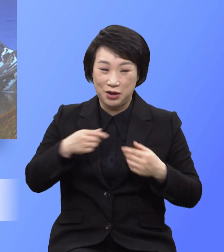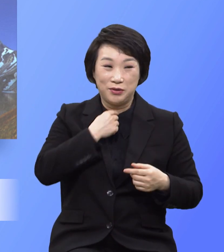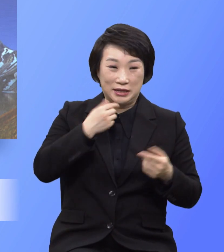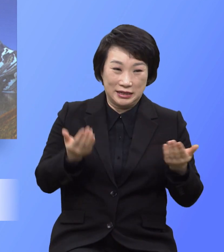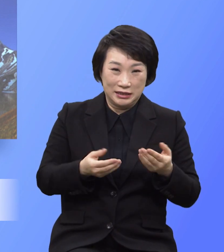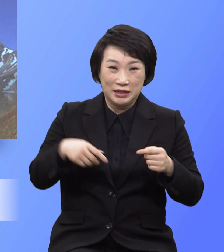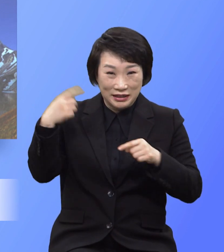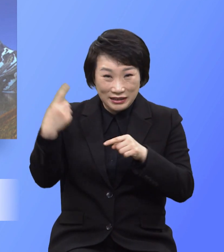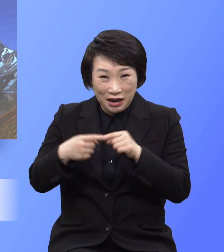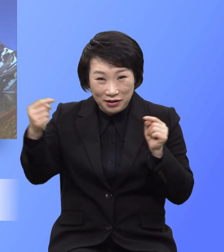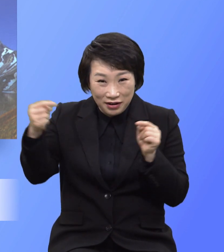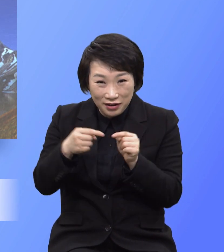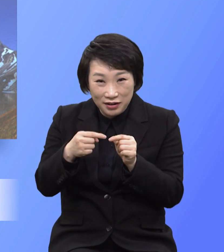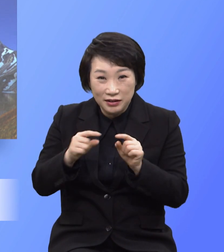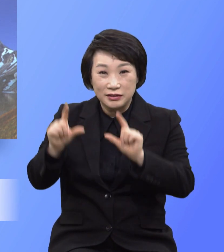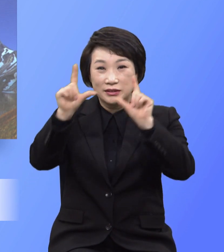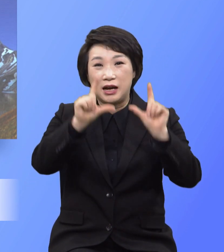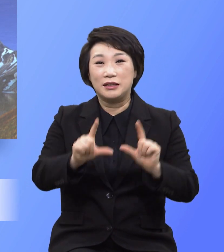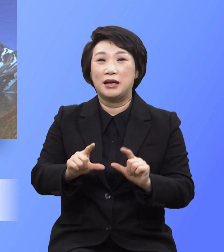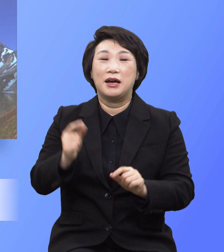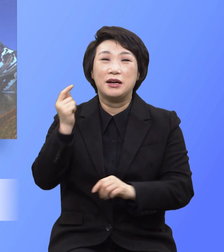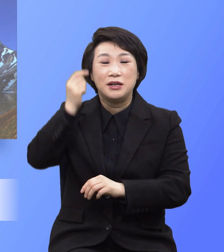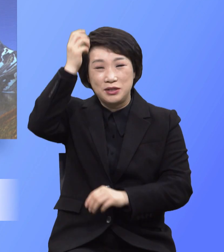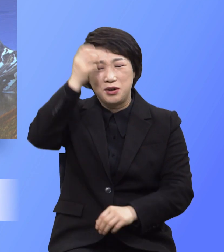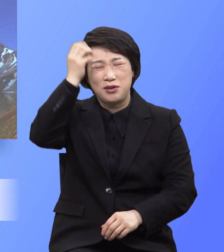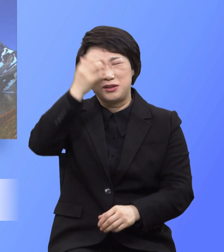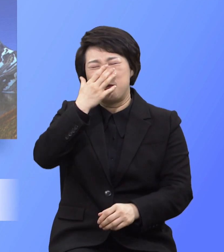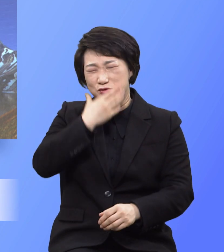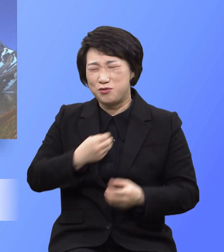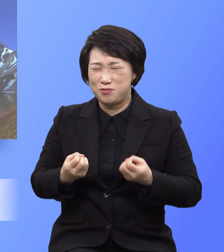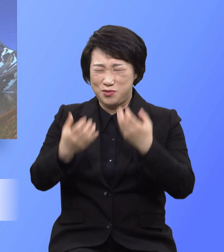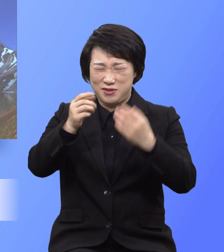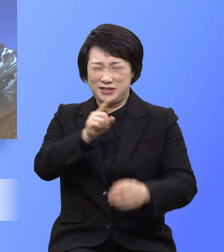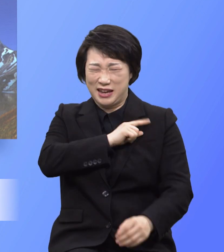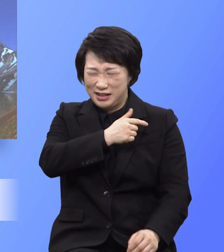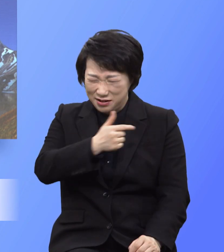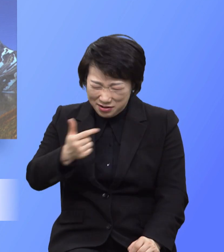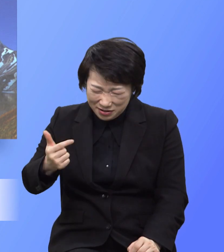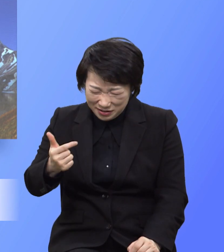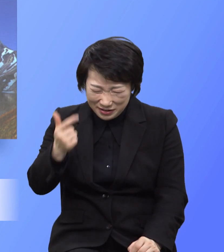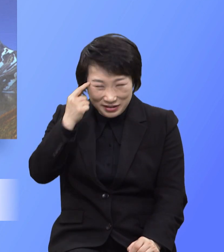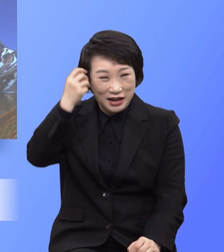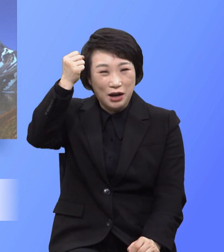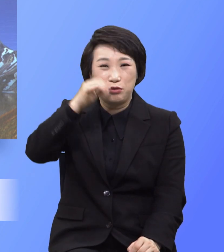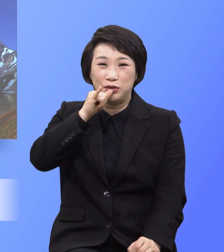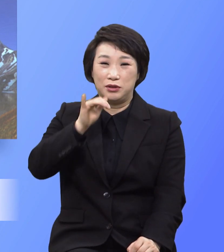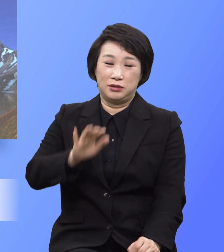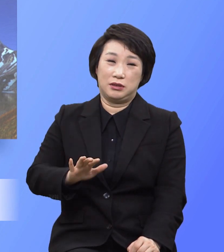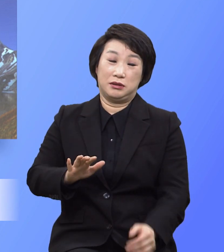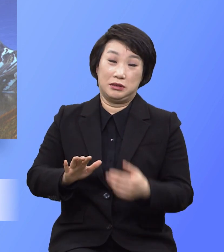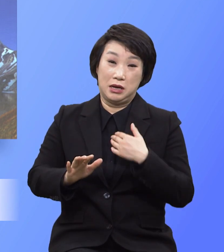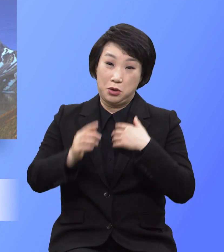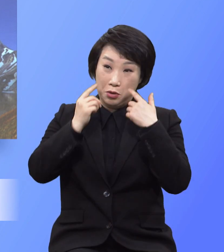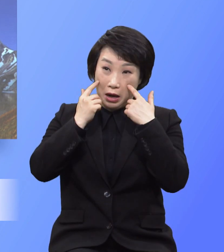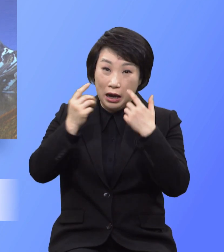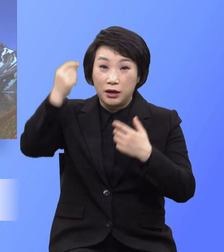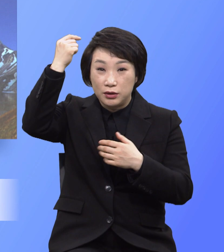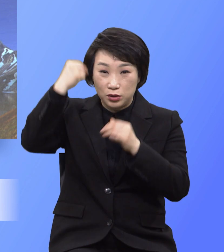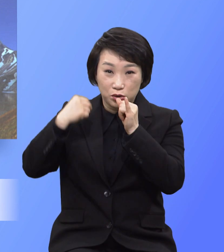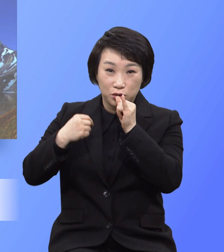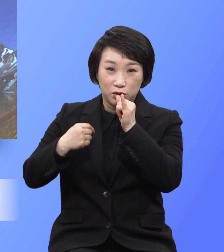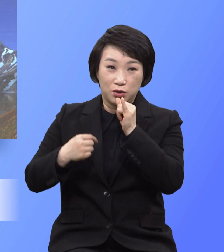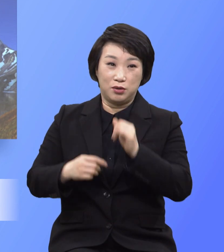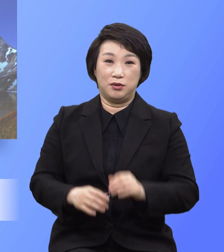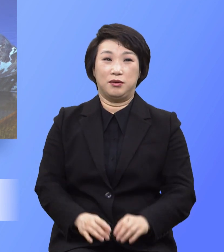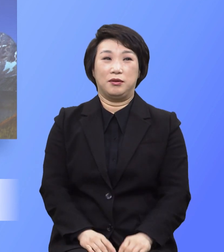것이 가장 영적으로 축복이다. 나는 확실하게 느꼈기